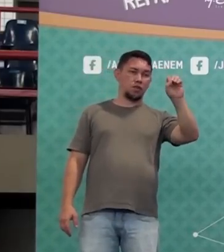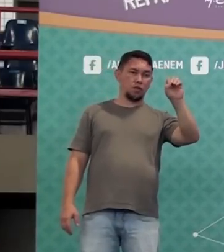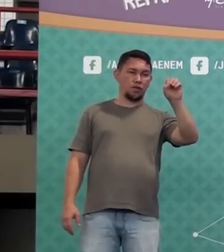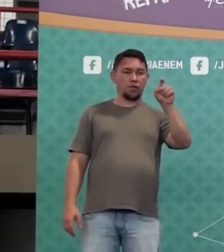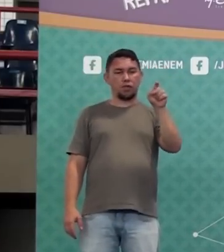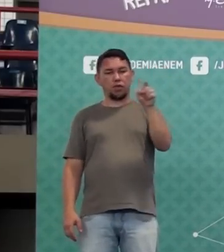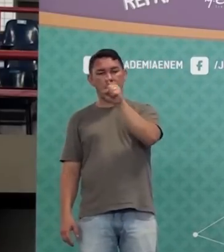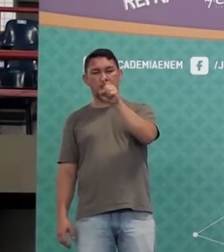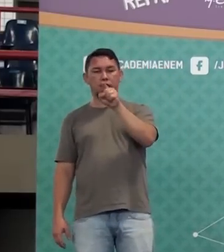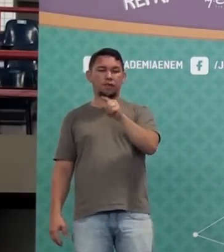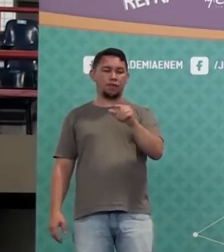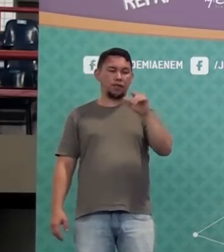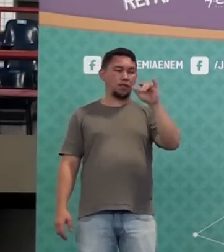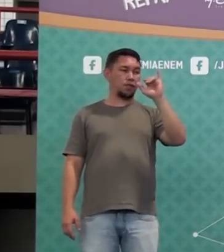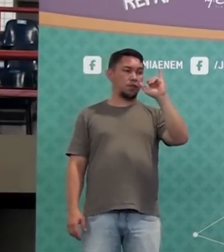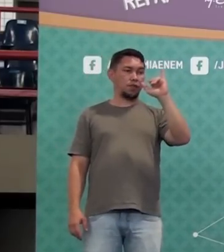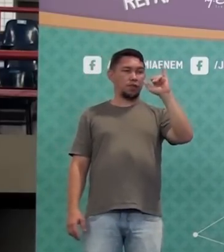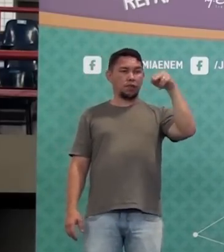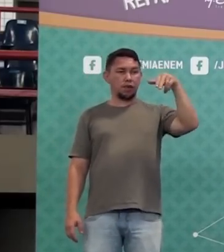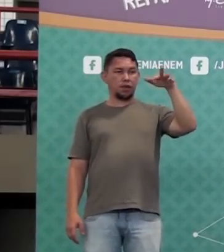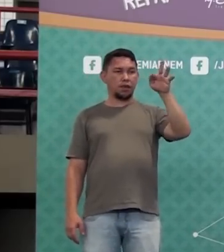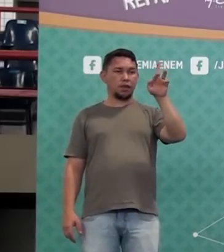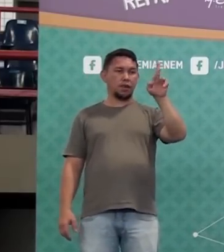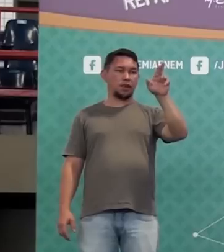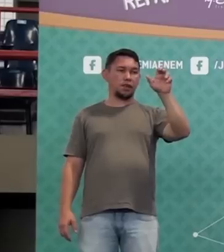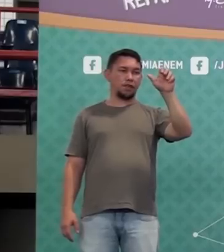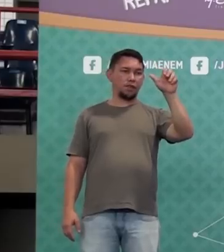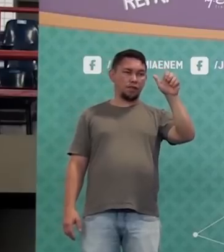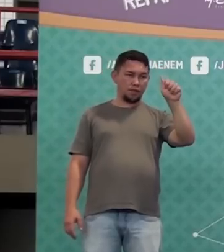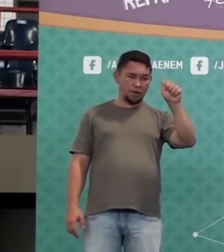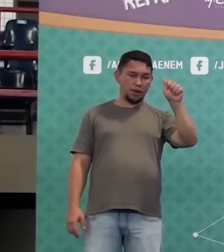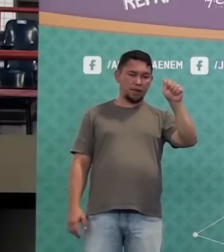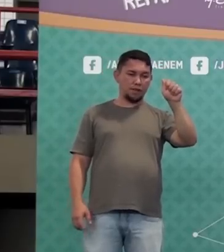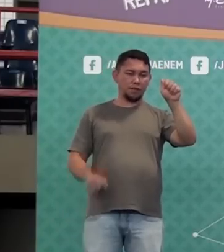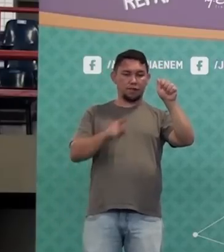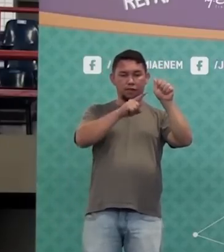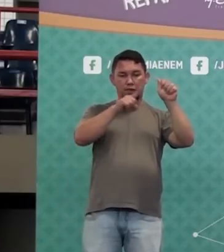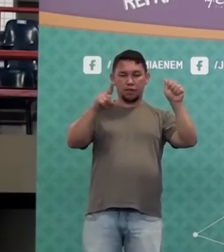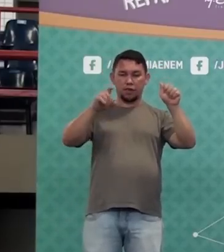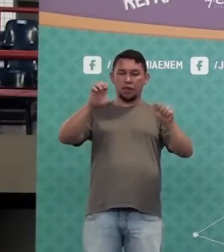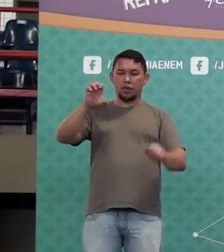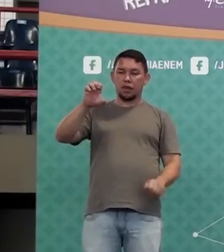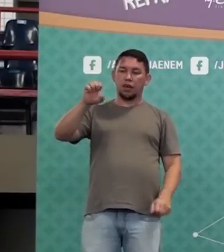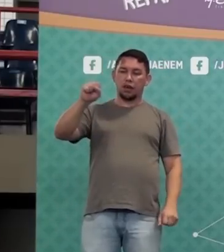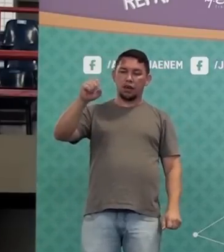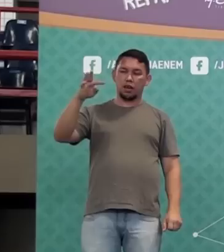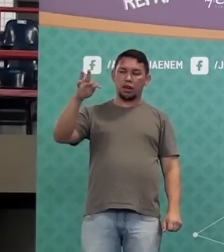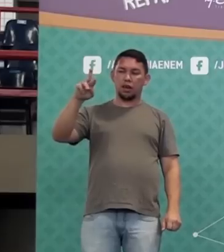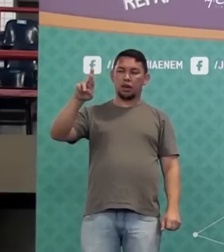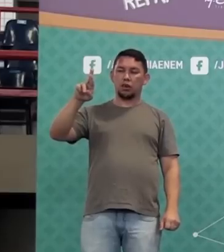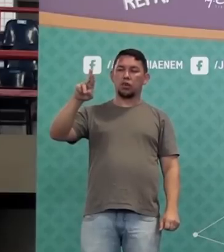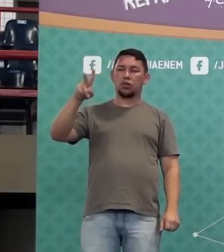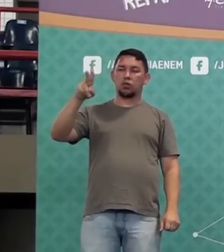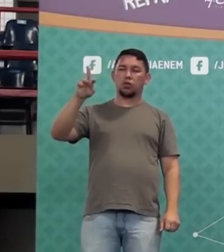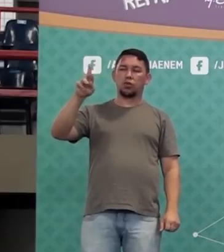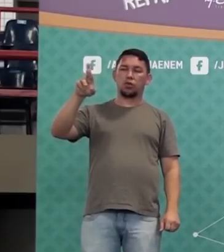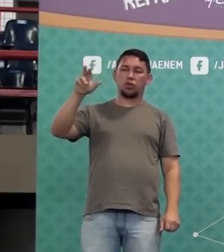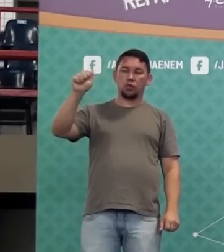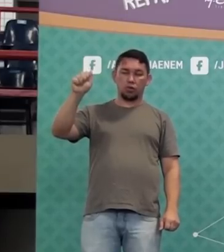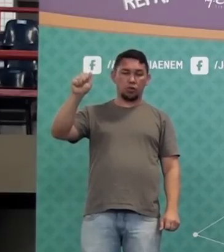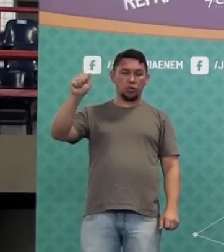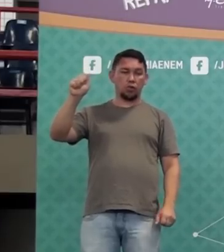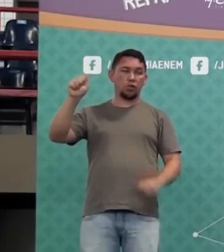hífen. Infra, o prefixo que termina em A. Estrutura, o substantivo